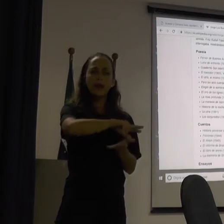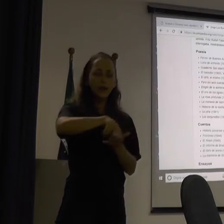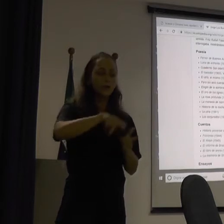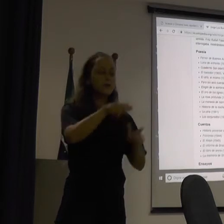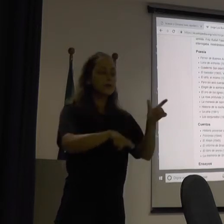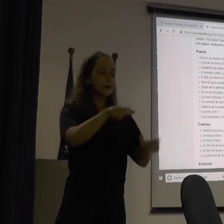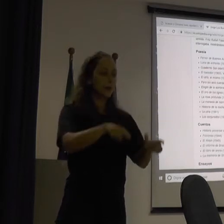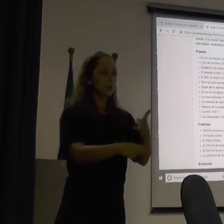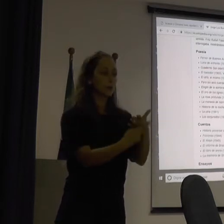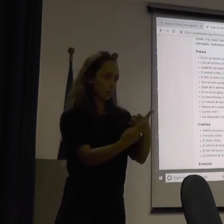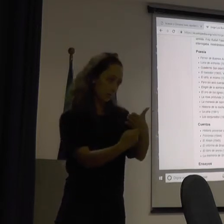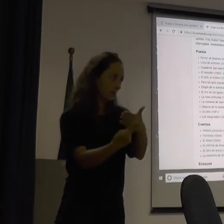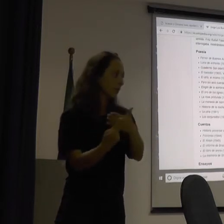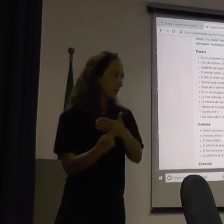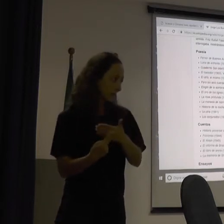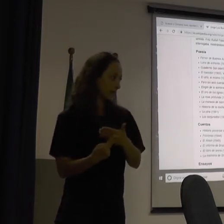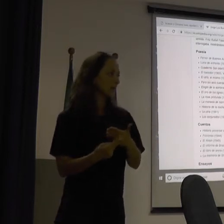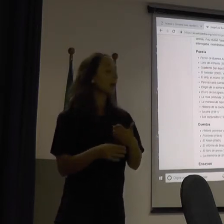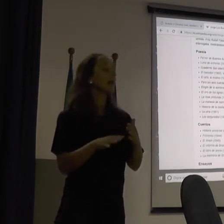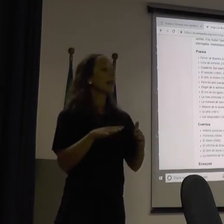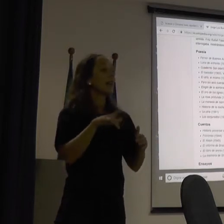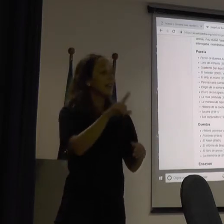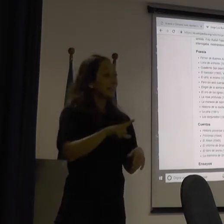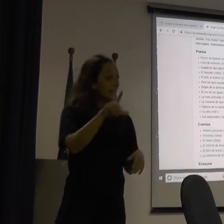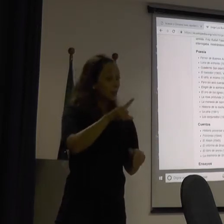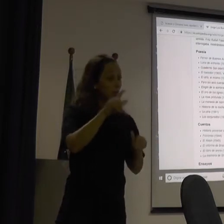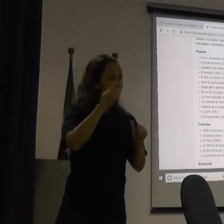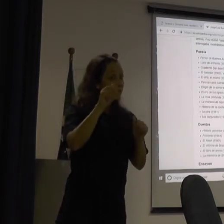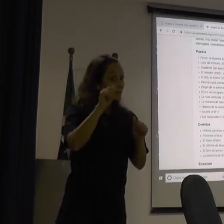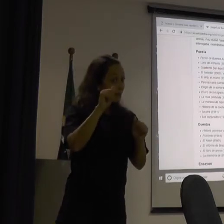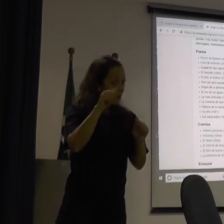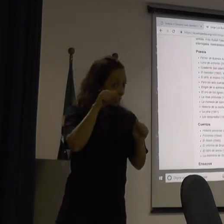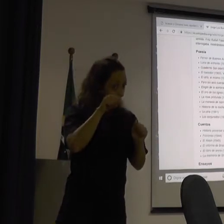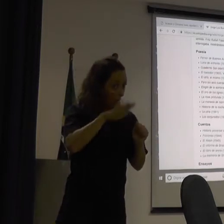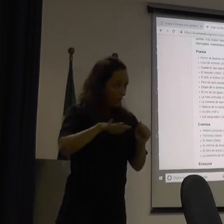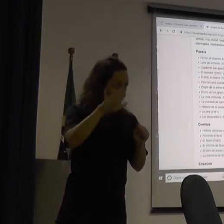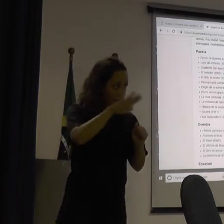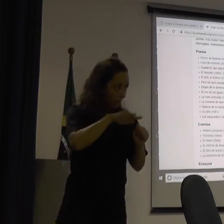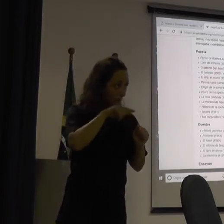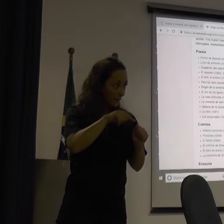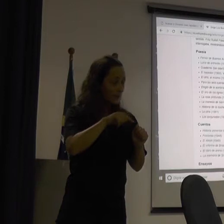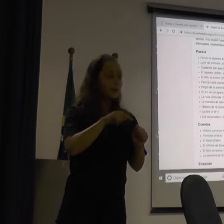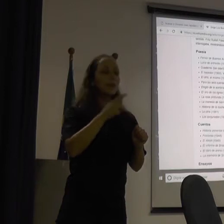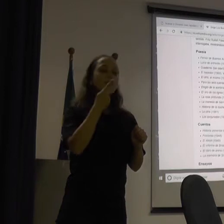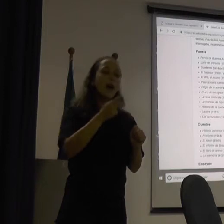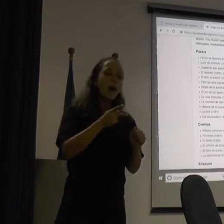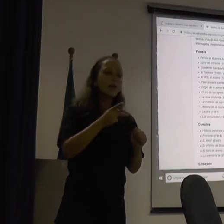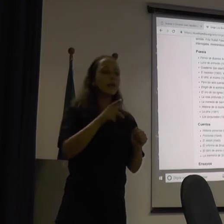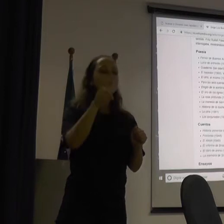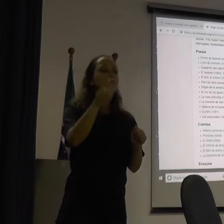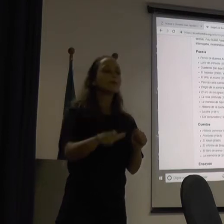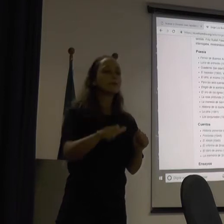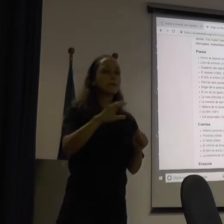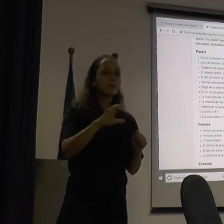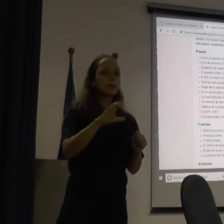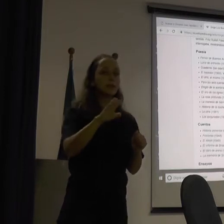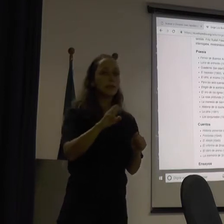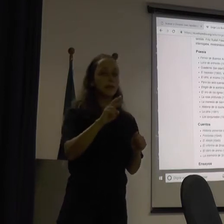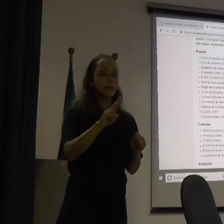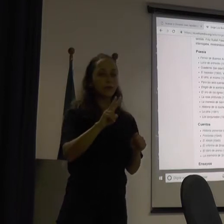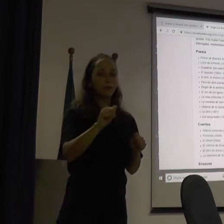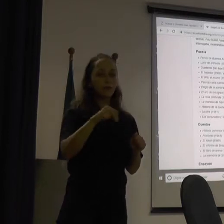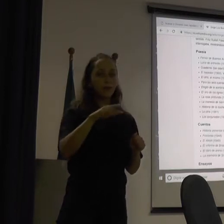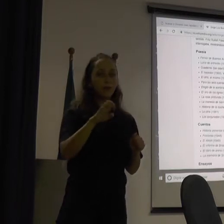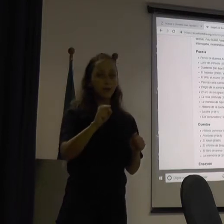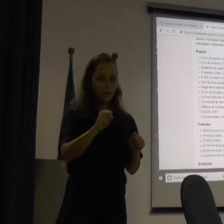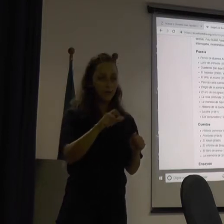dentro da literatura espanhola era muito mais ligada ao Cervantes, né, ao Garcia Lorca,